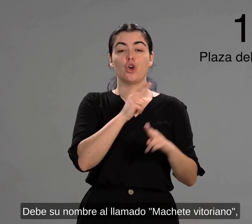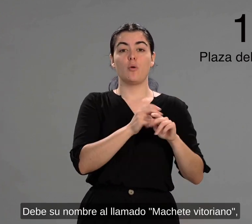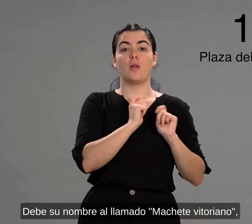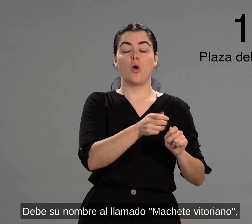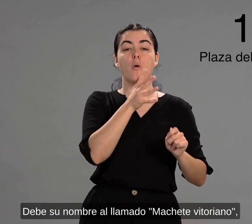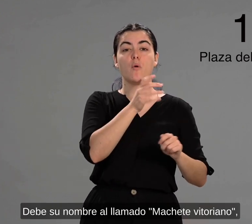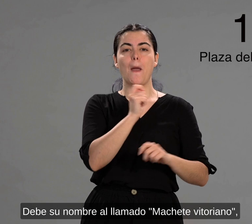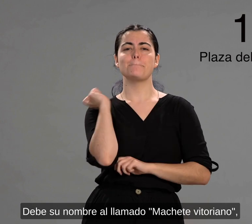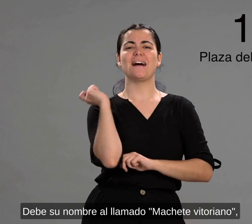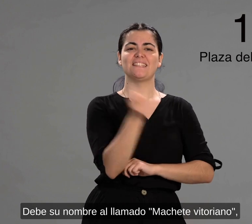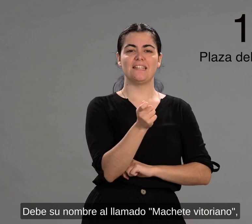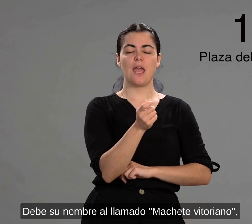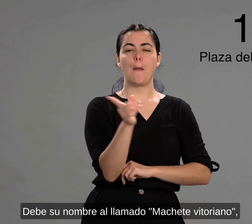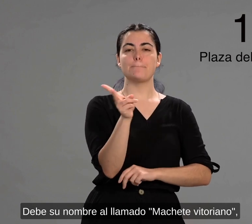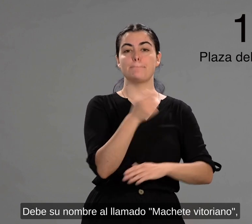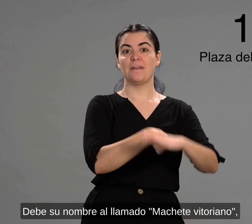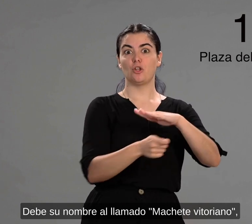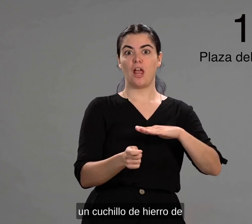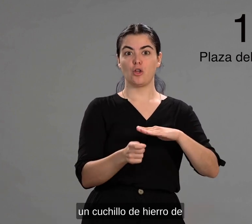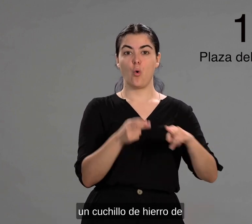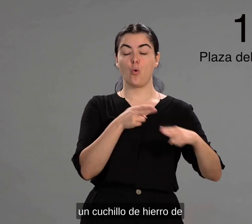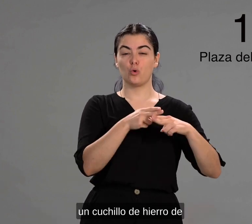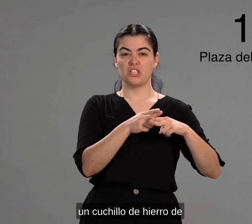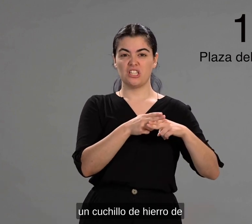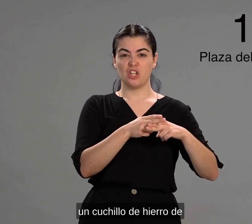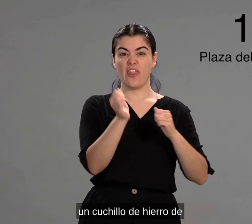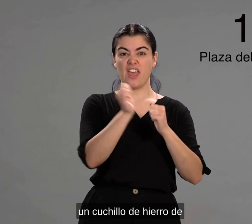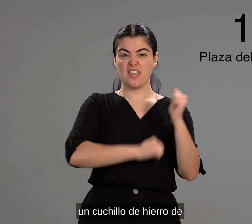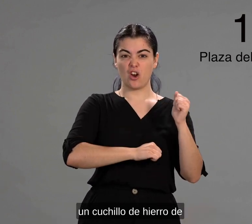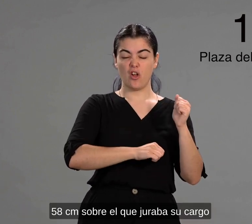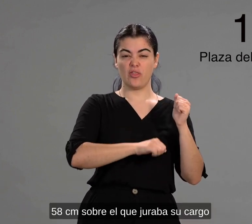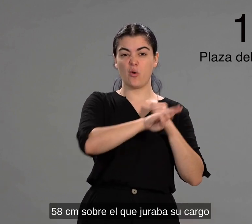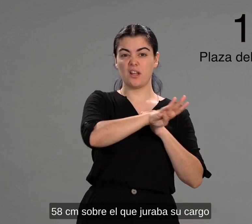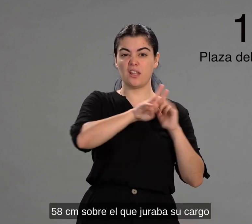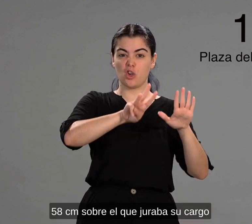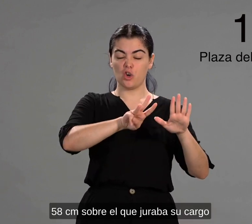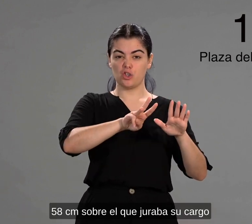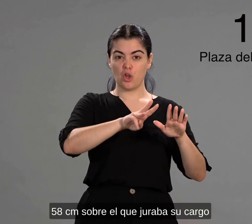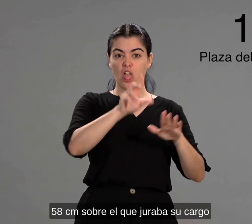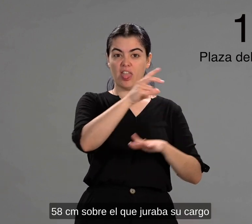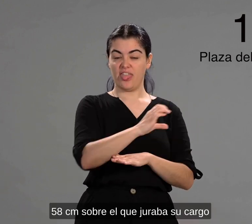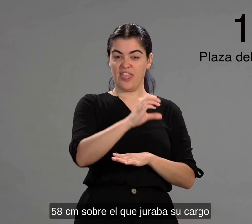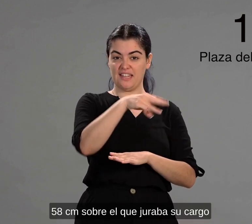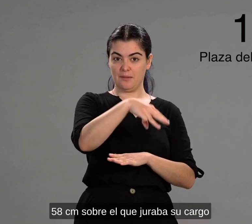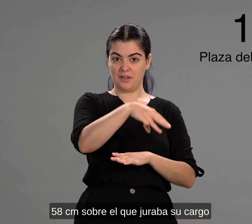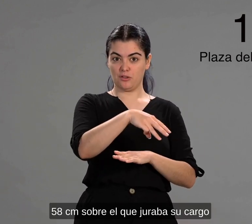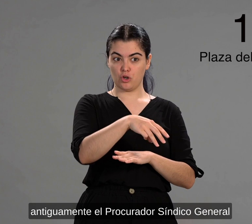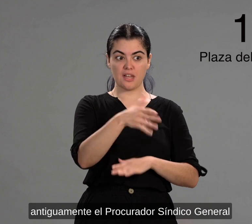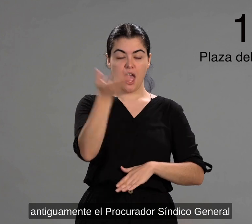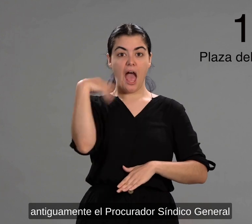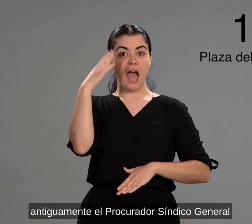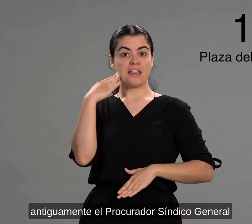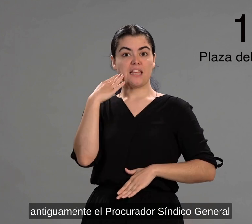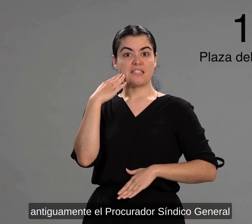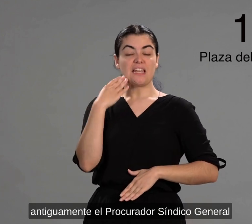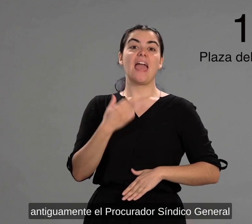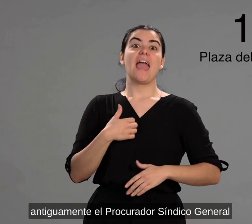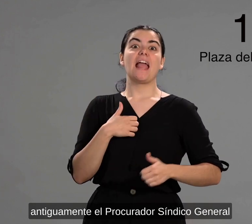al llamado Machete Vitoriano, un cuchillo de hierro de 58 centímetros sobre el que juraba su cargo antiguamente el procurador